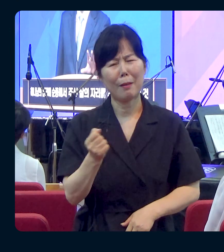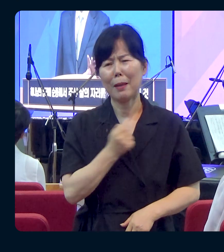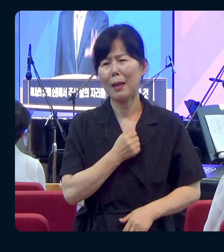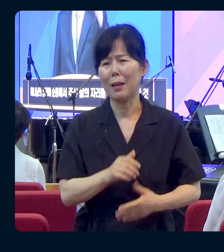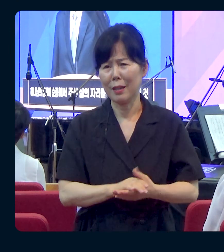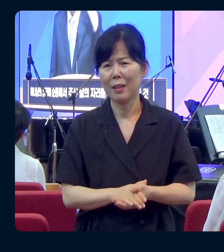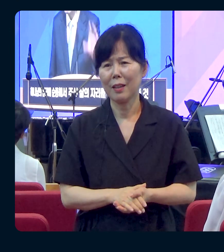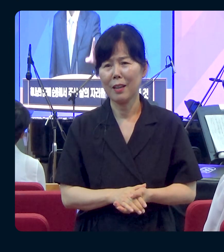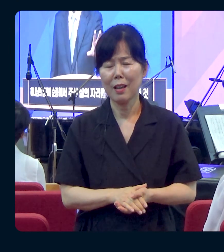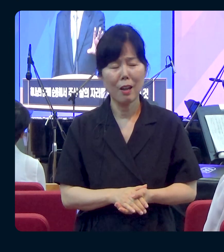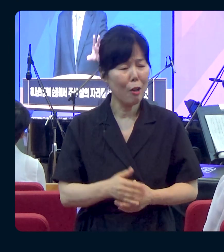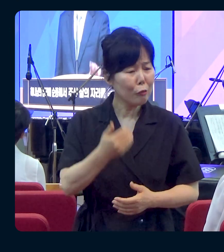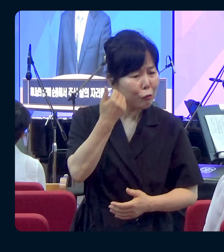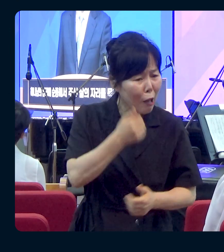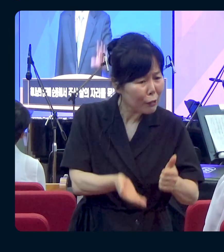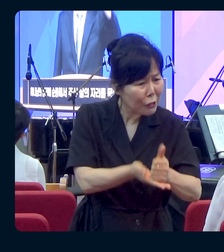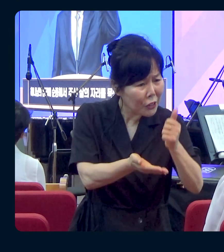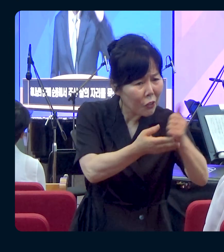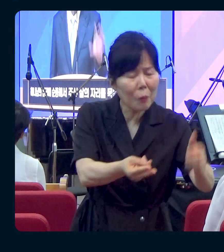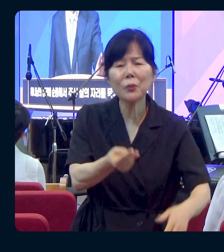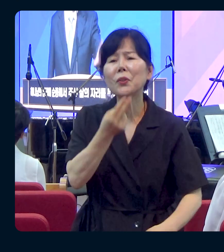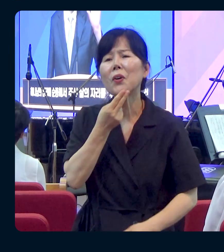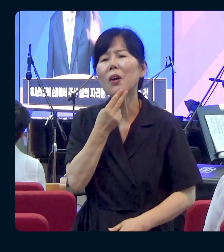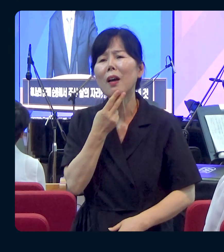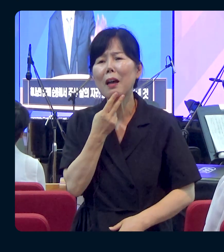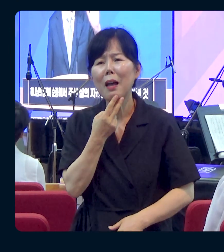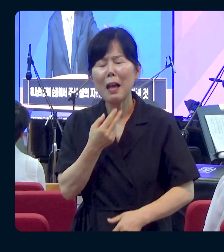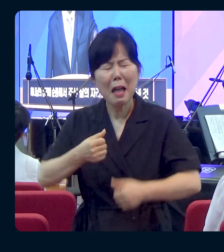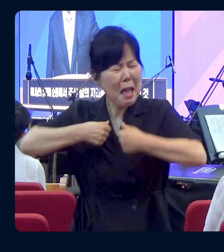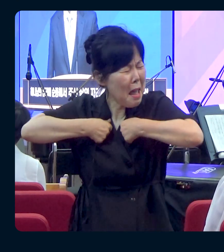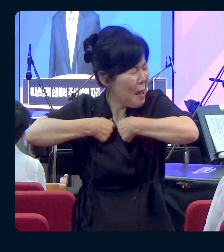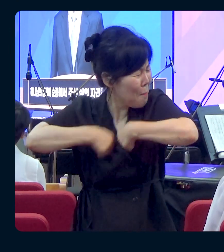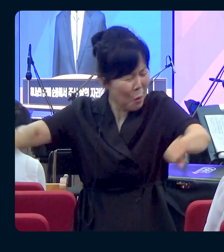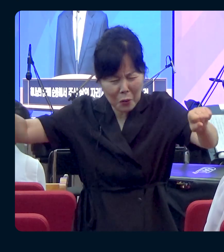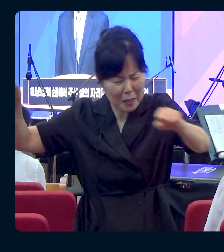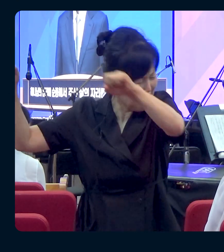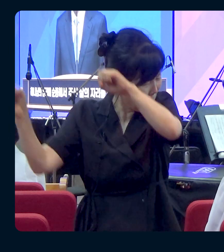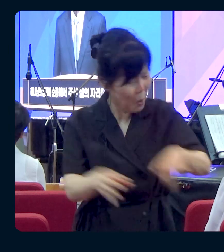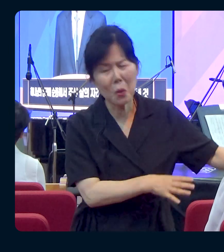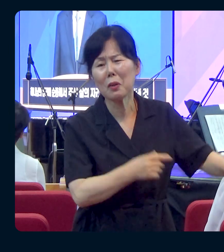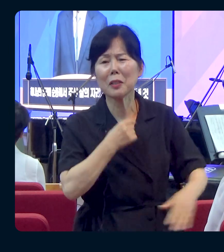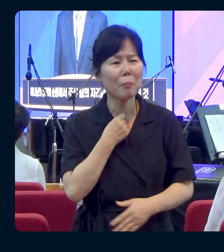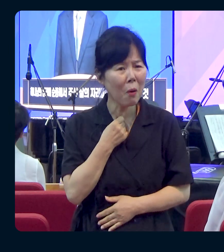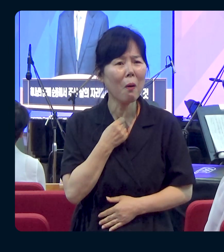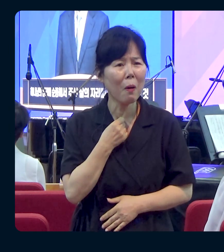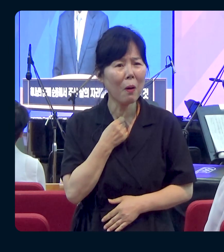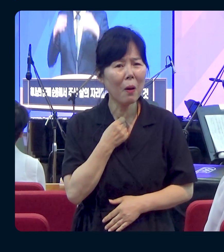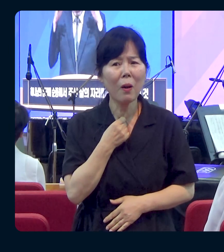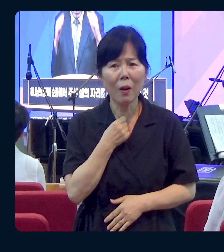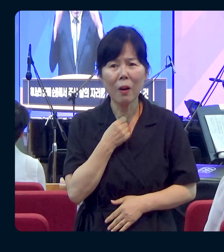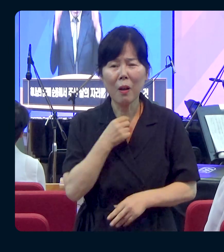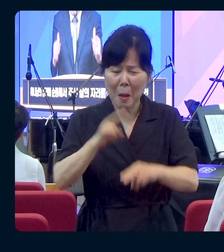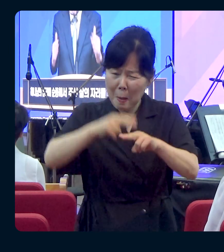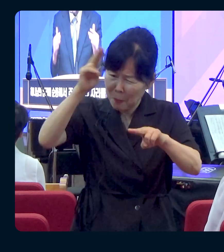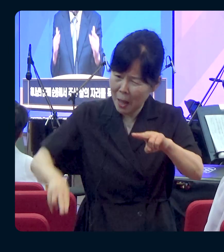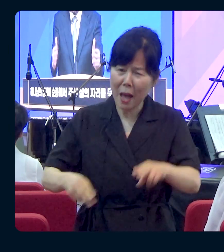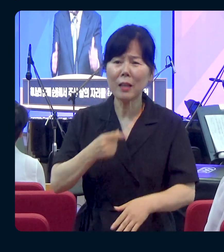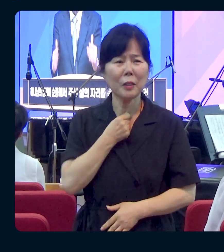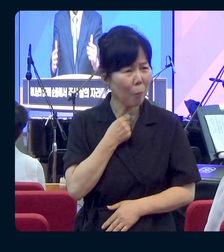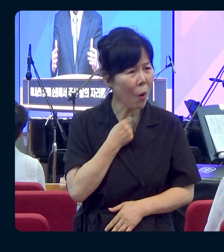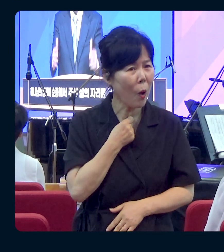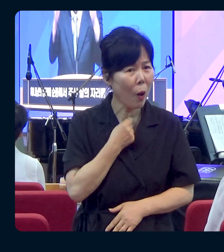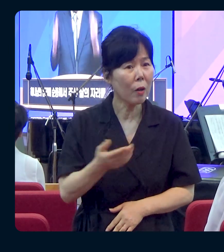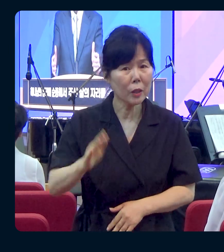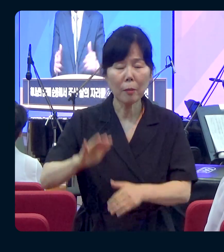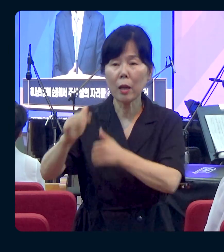정말 재미없는 자리일 수 있어요. 답답할 수도 있습니다. 알아주지 않는 것 같기도 하고요, 그냥 때려치고 그만두고 그냥